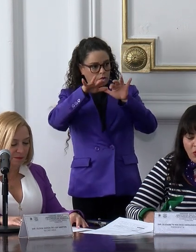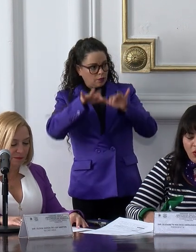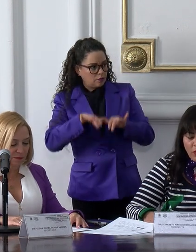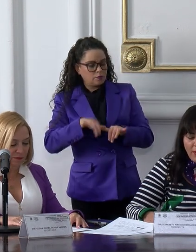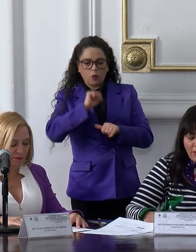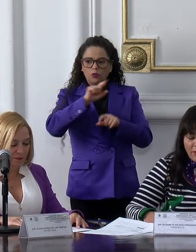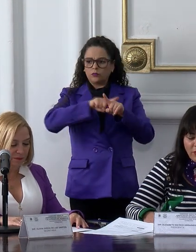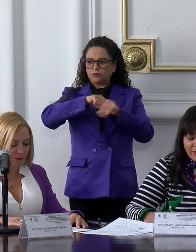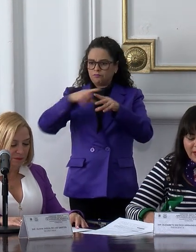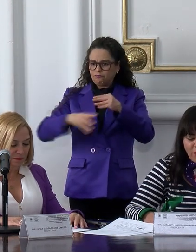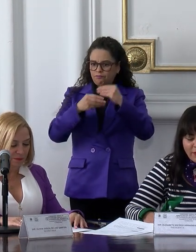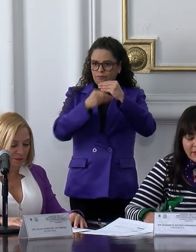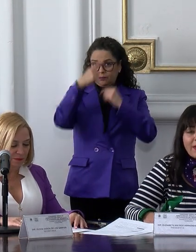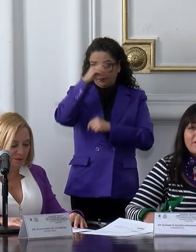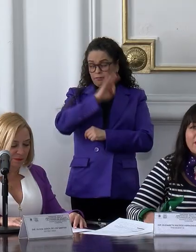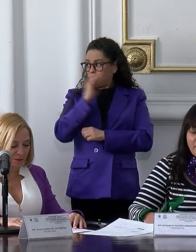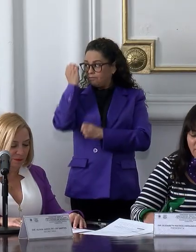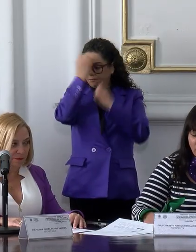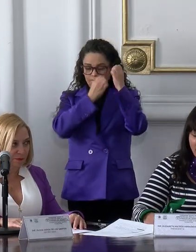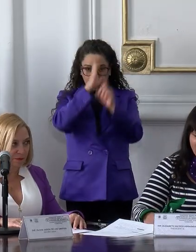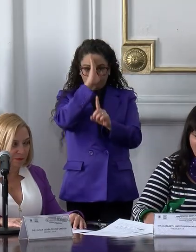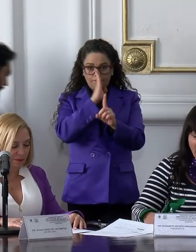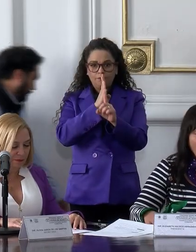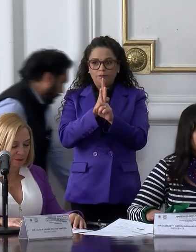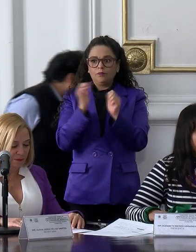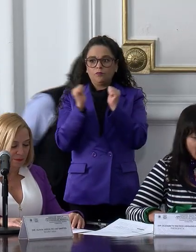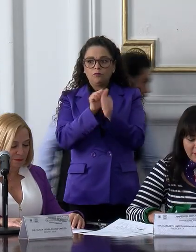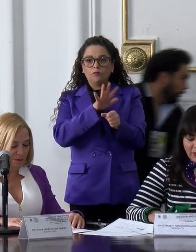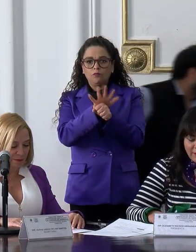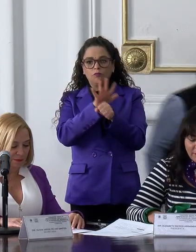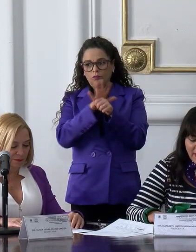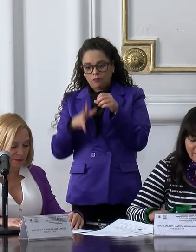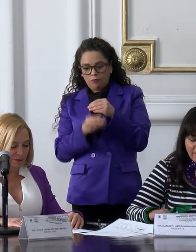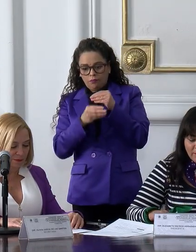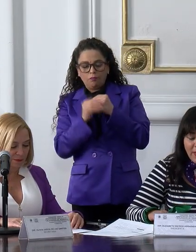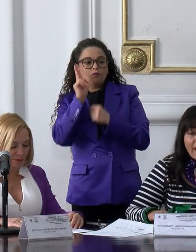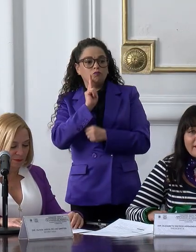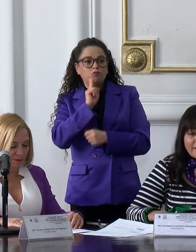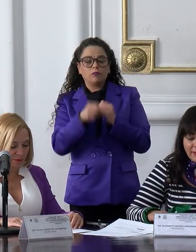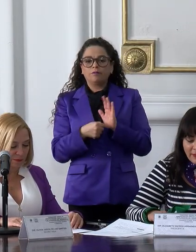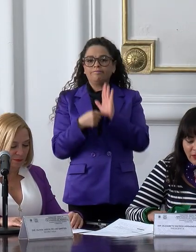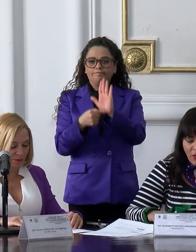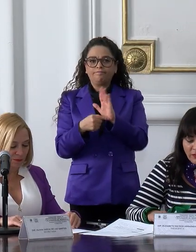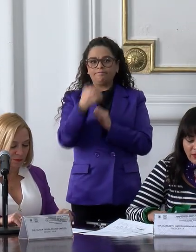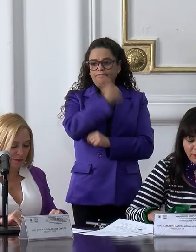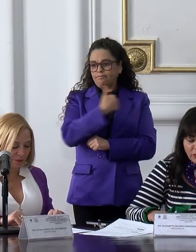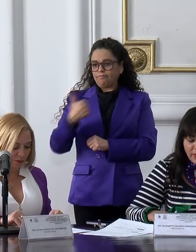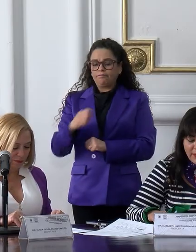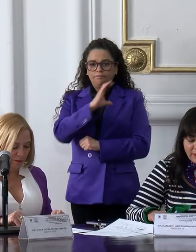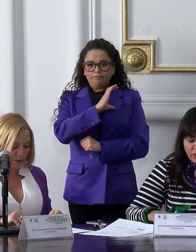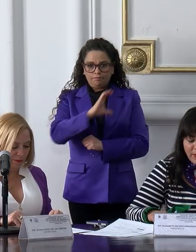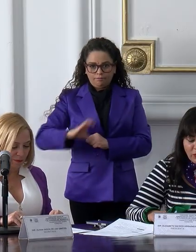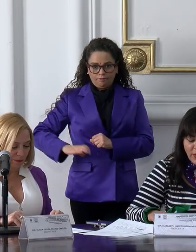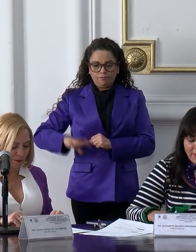a cabo una valoración integral, objetiva y debidamente fundamentada de las personas aspirantes. En ese sentido, se dispuso